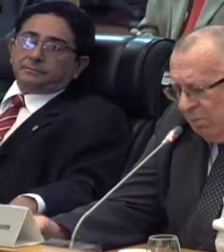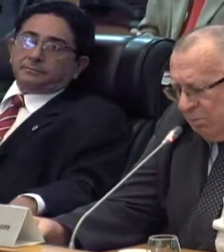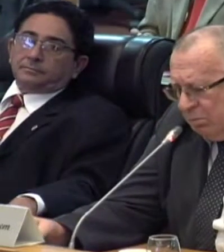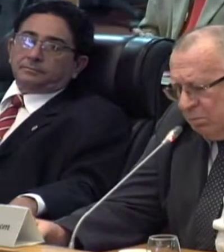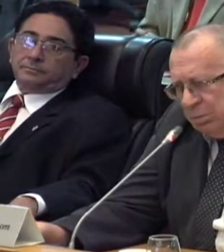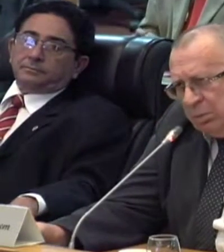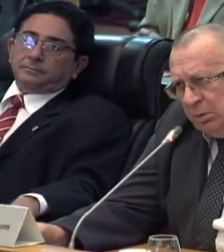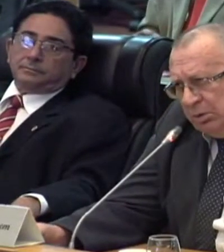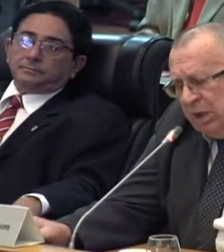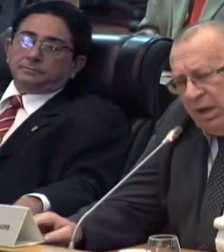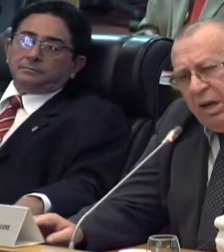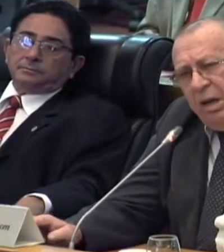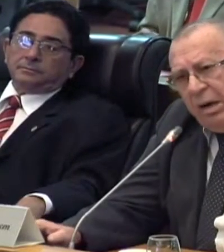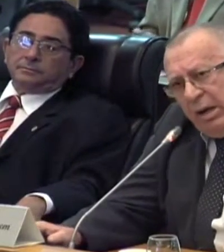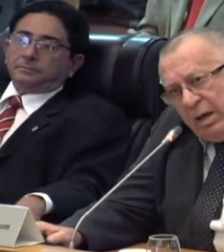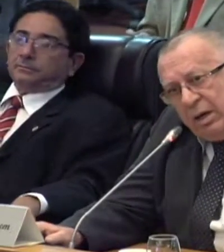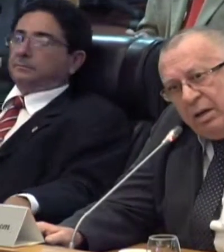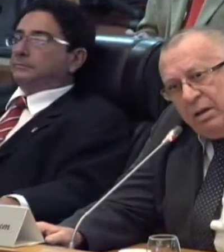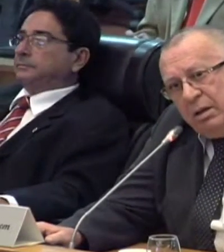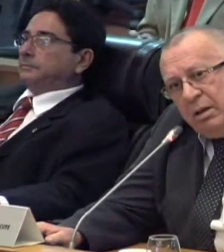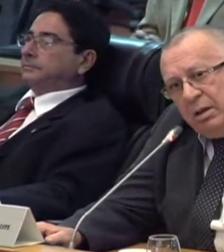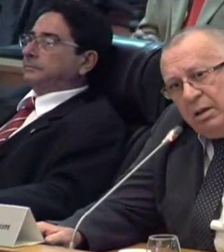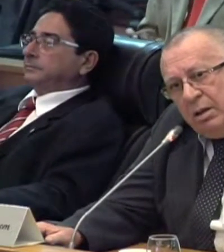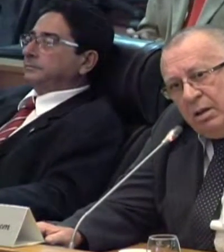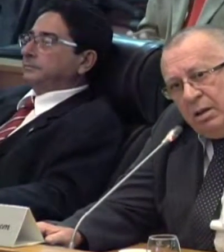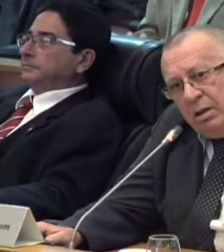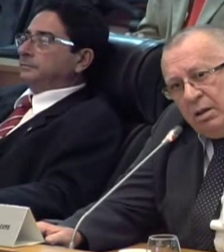E eu, sem querer